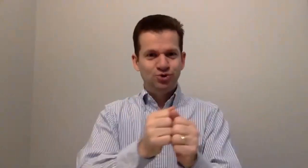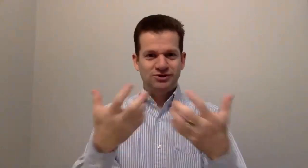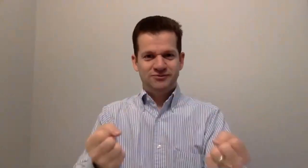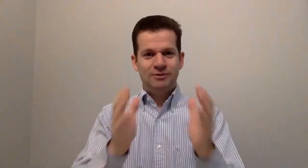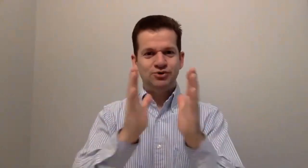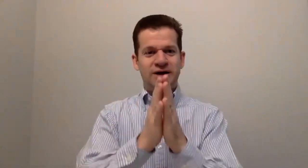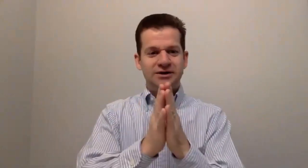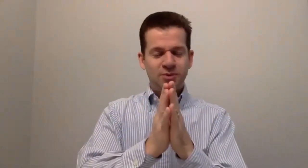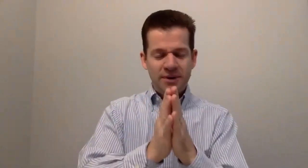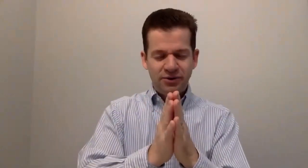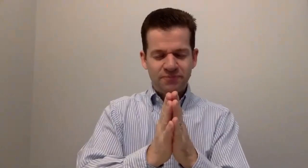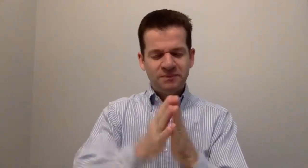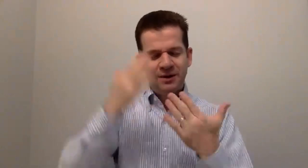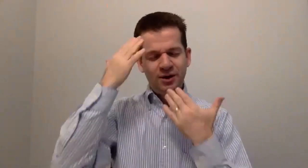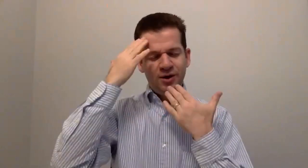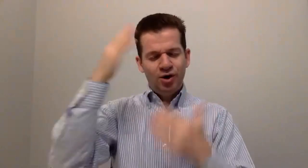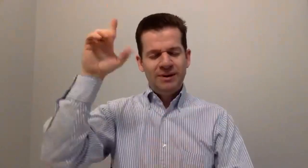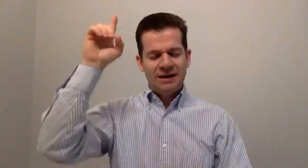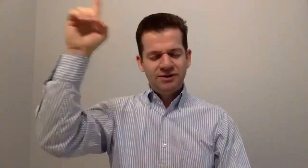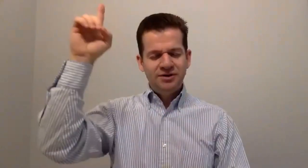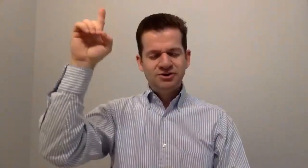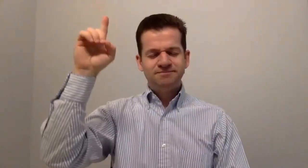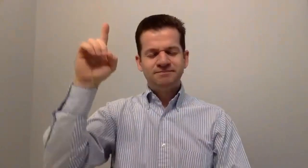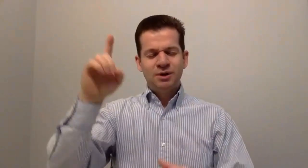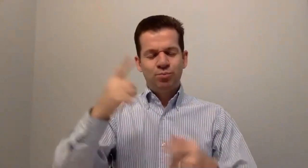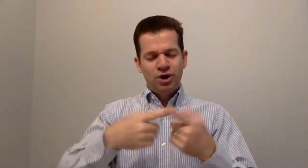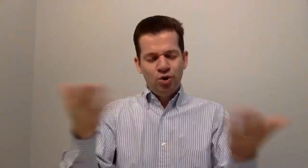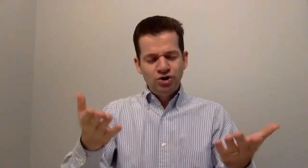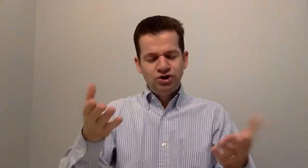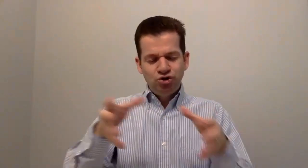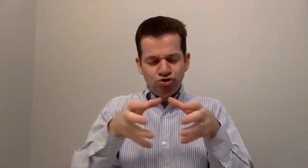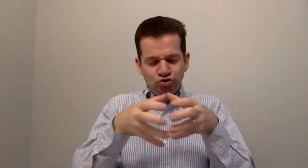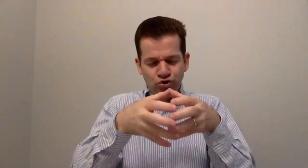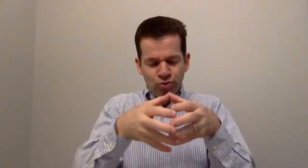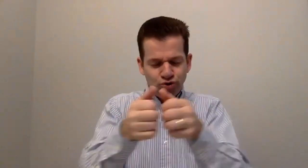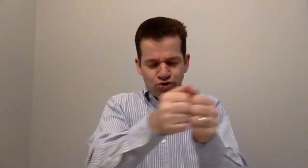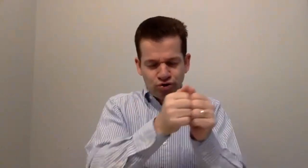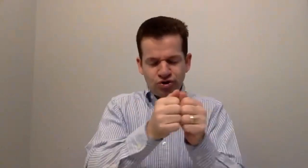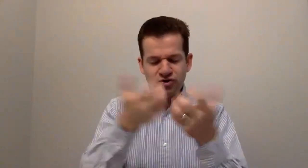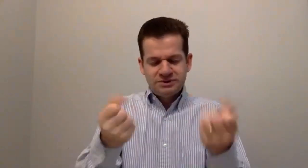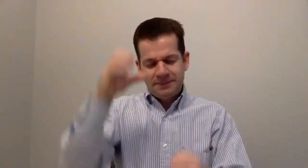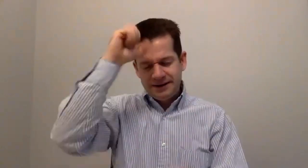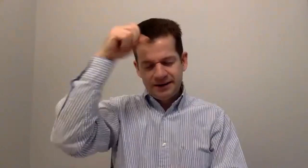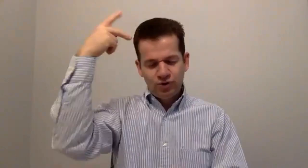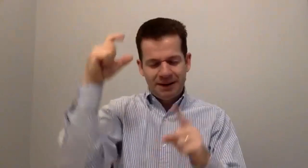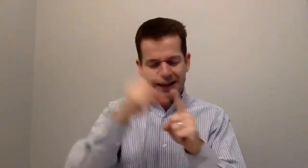juntos. Vamos orar neste momento? Obrigado, Deus, porque hoje, grupo juntos, nós vamos aprender a tua